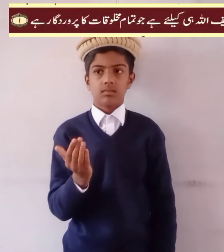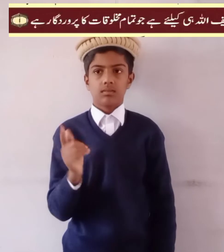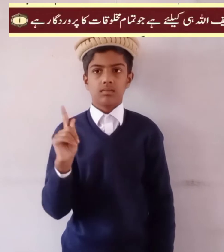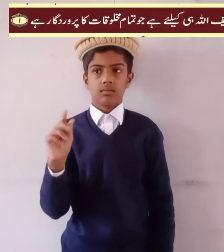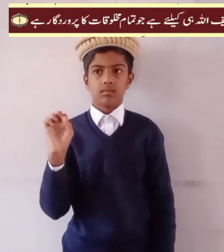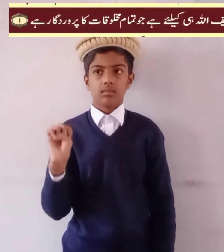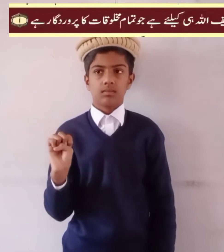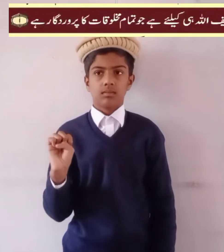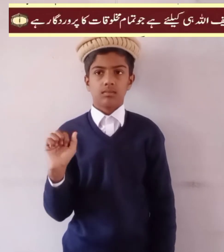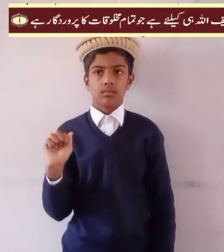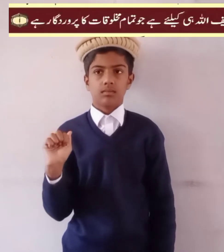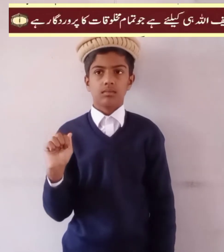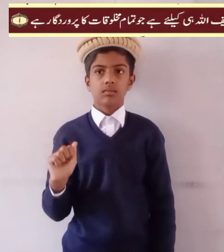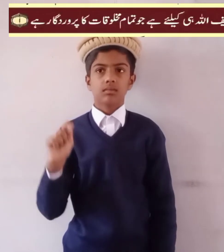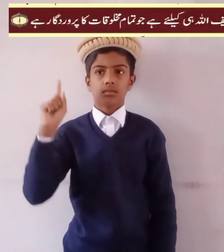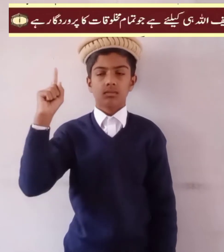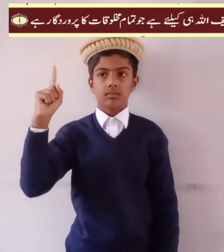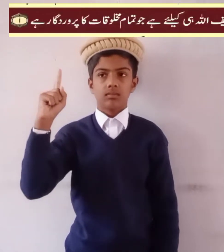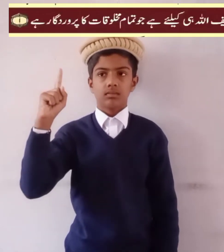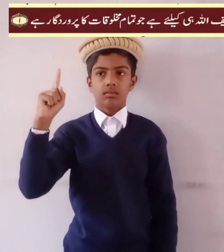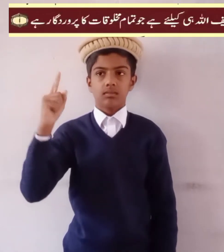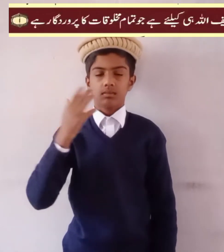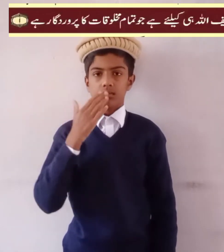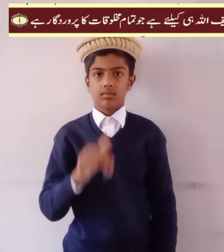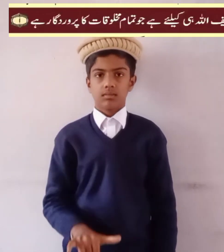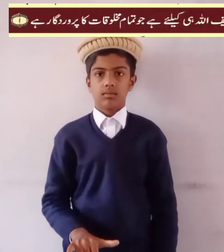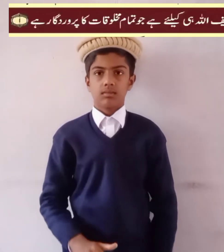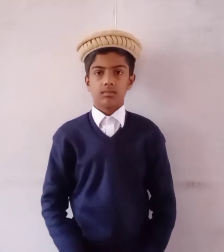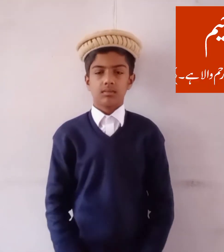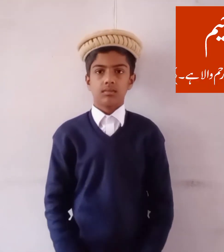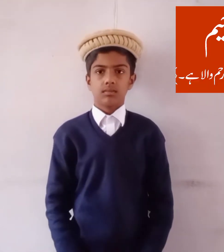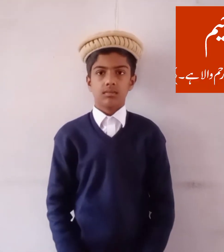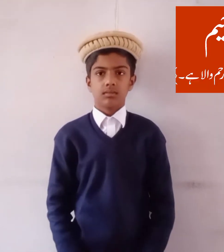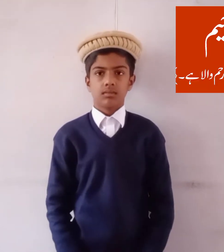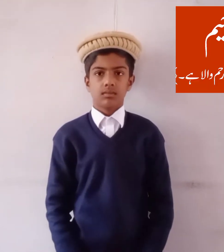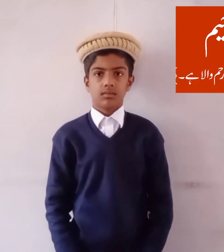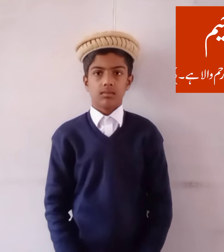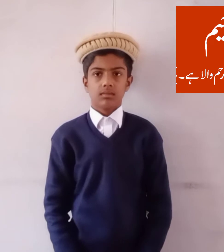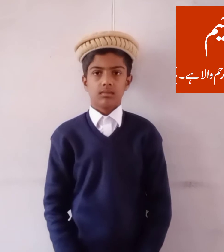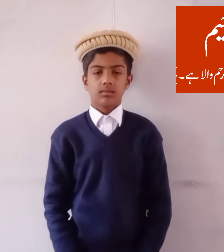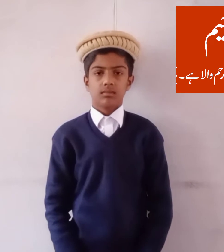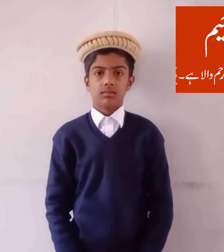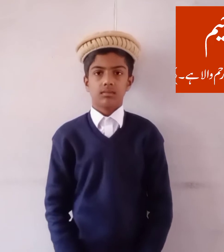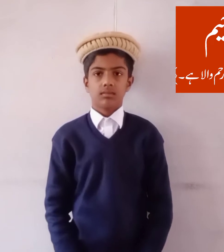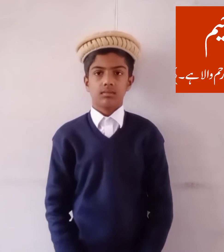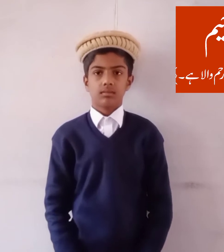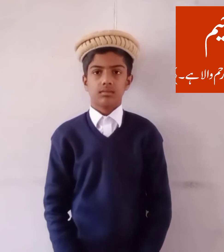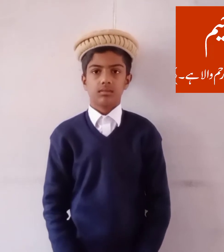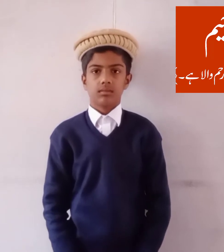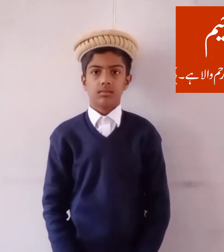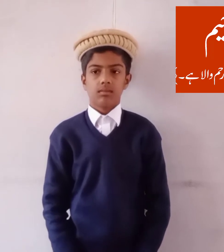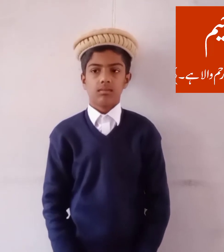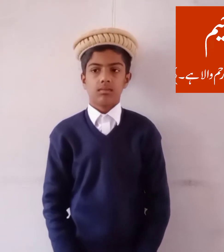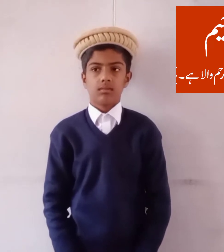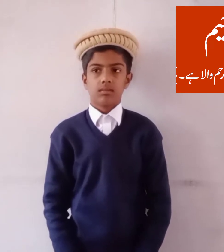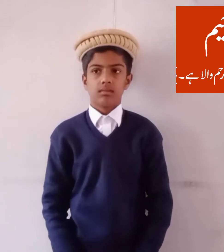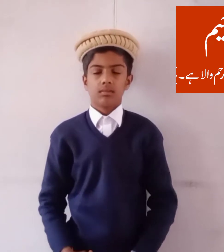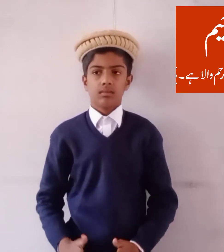پروردگار ہے الرحمن الرحیم بڑا